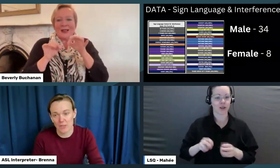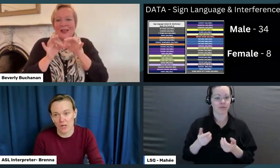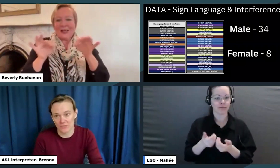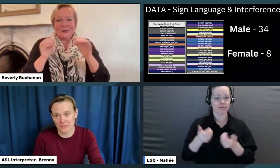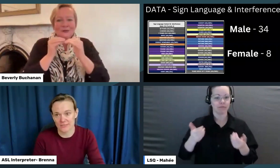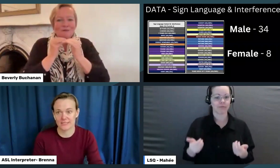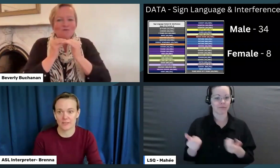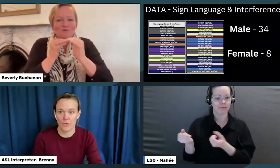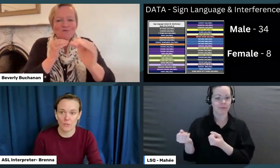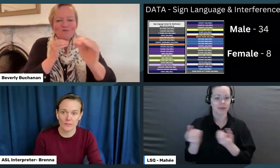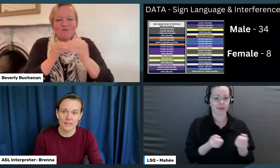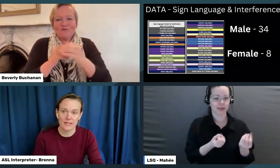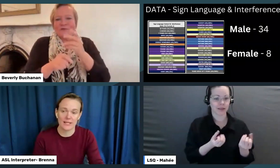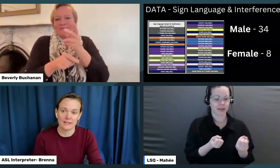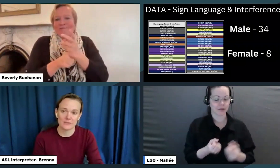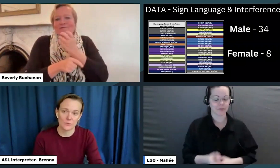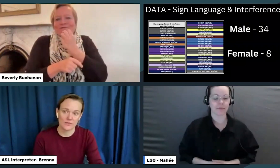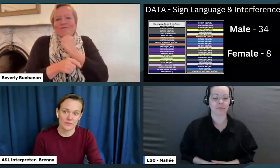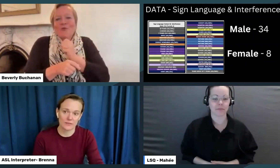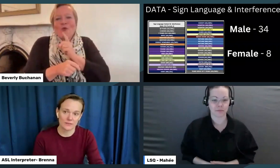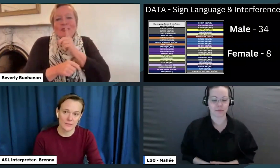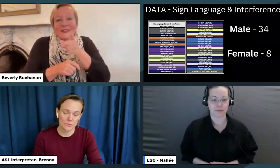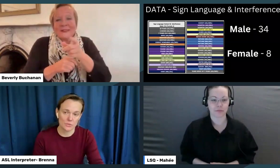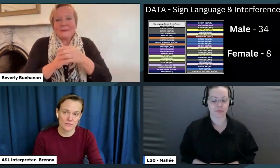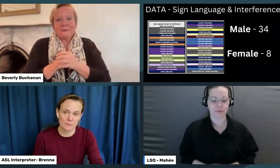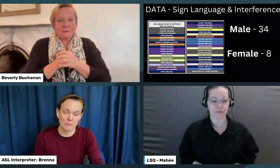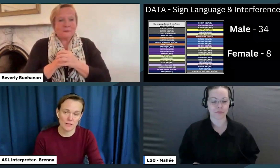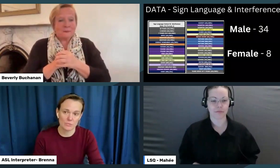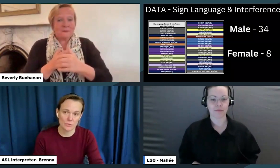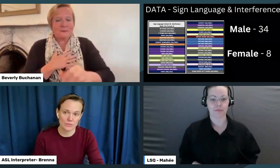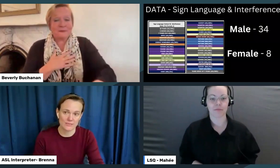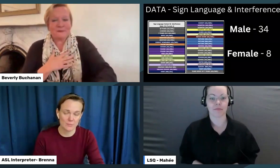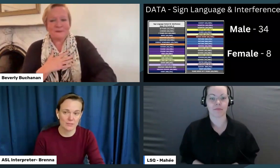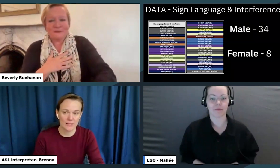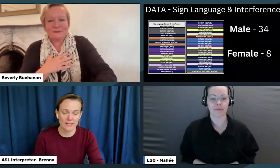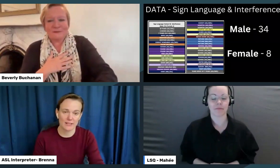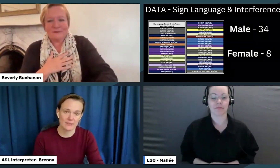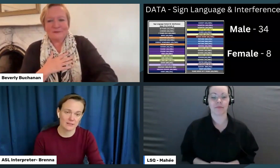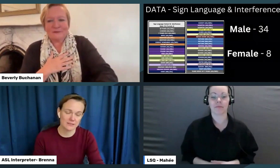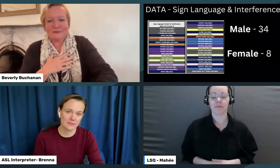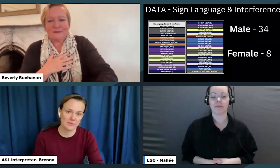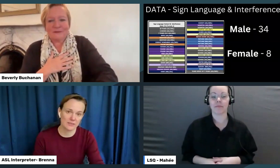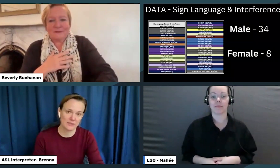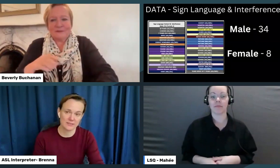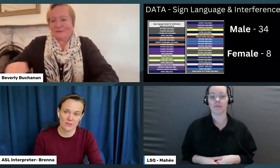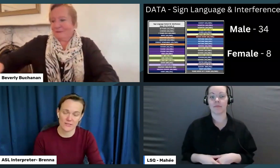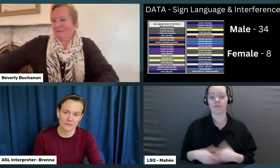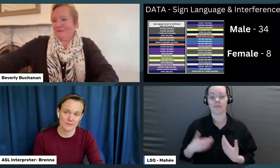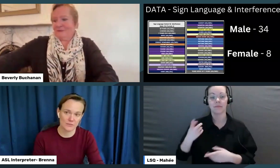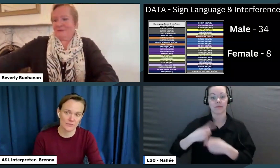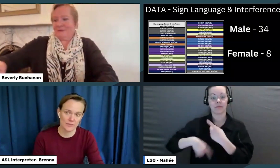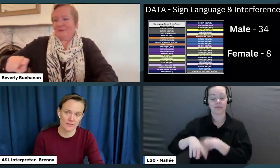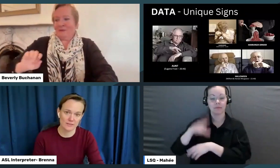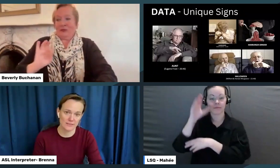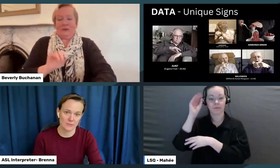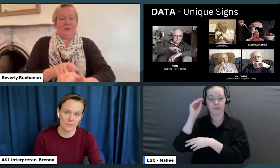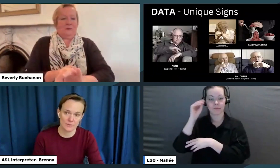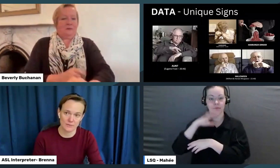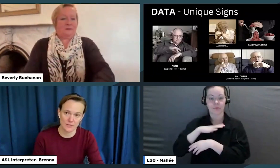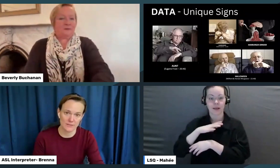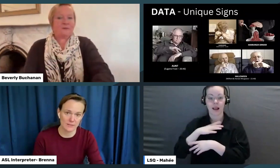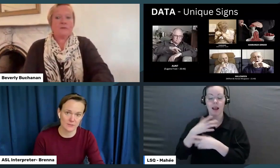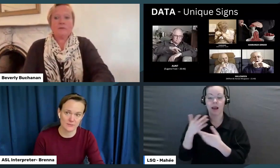au foyer. Alors, la langue était beaucoup plus stable et beaucoup moins de contact et beaucoup moins d'interférences que